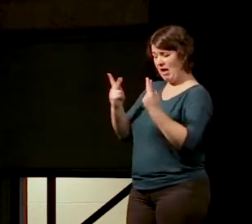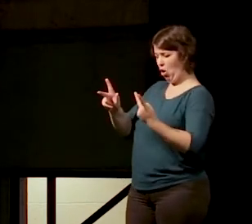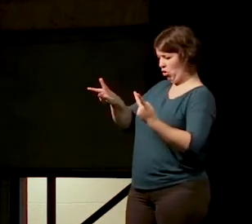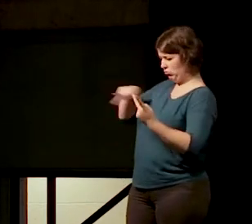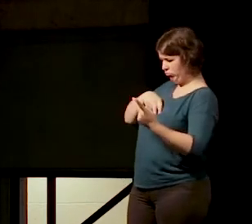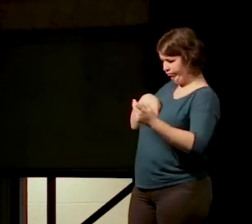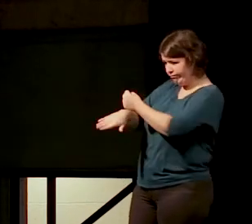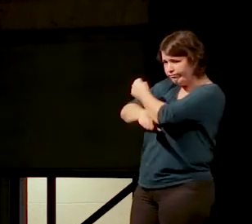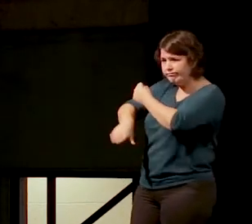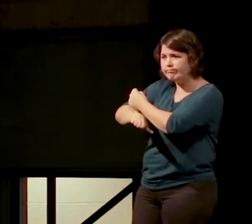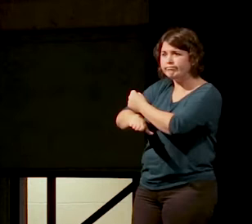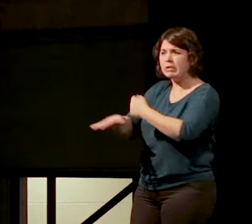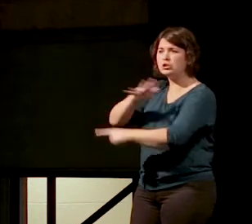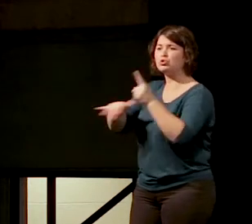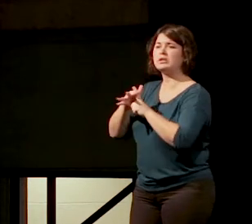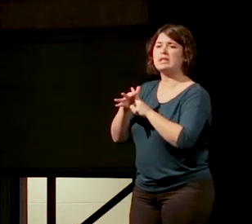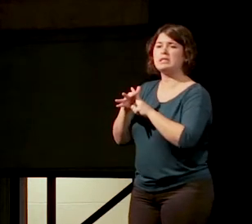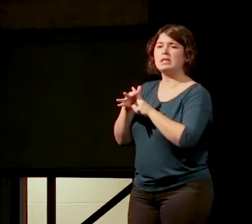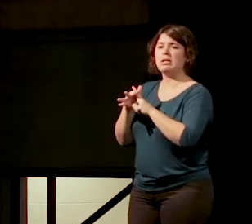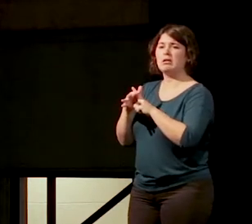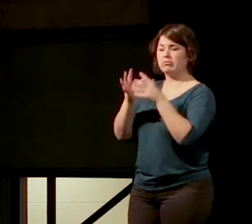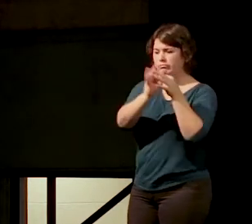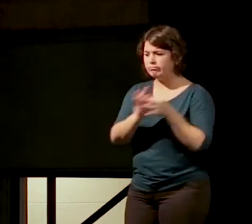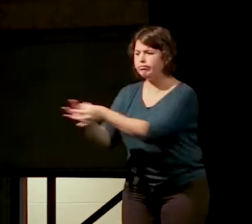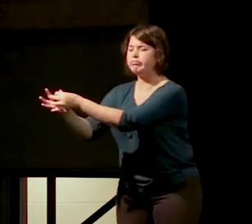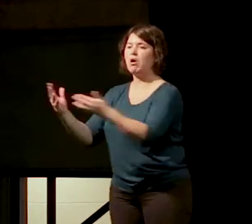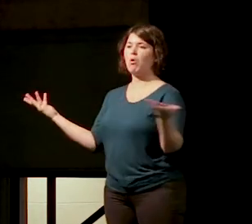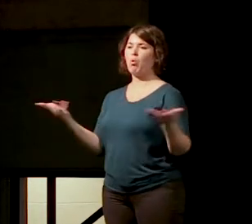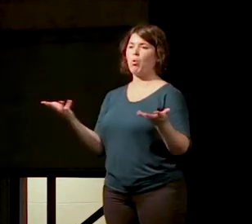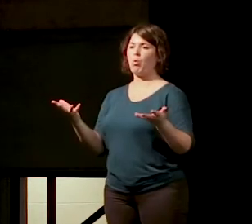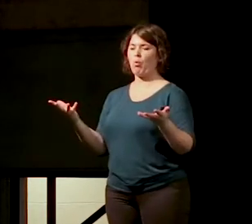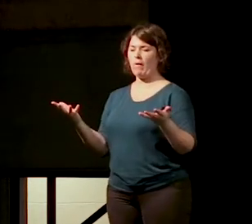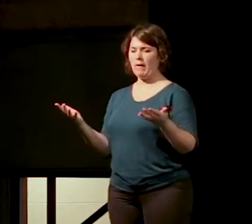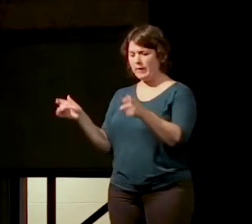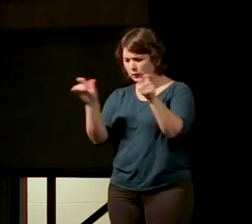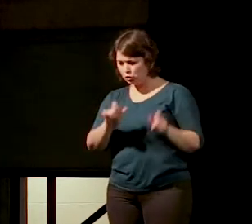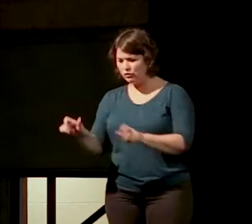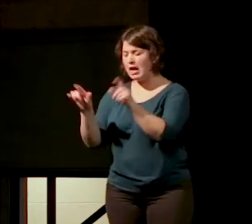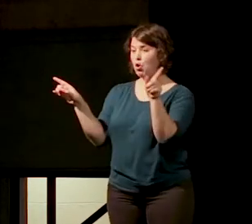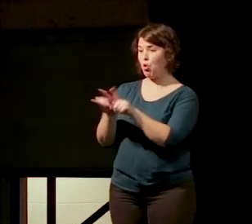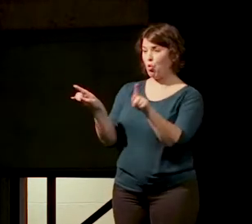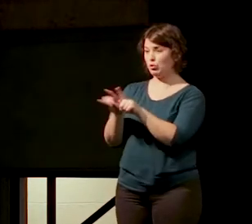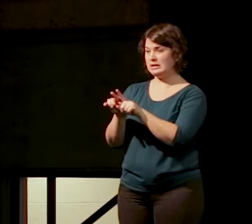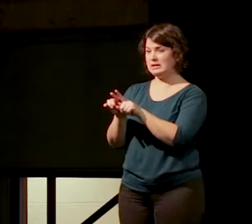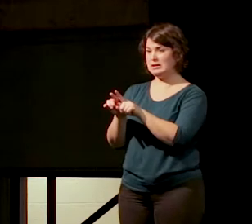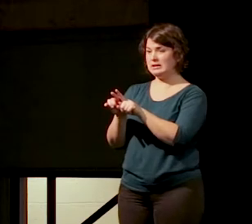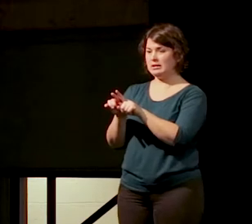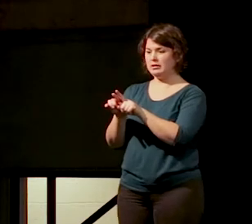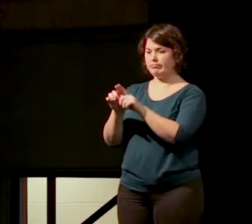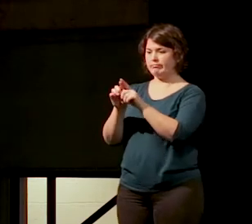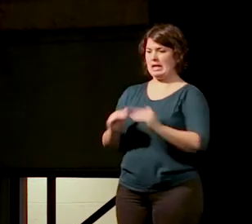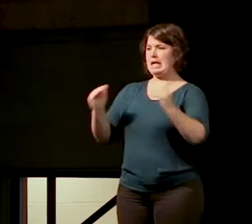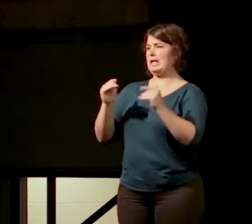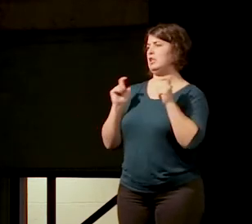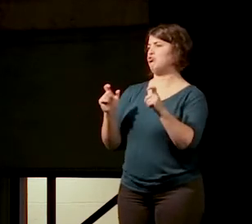notre société. Et son fil conducteur, c'est surtout de veiller et de miser massivement sur l'égalité